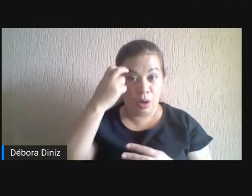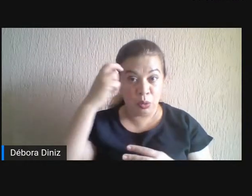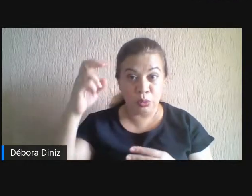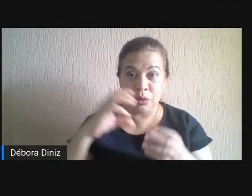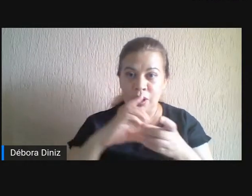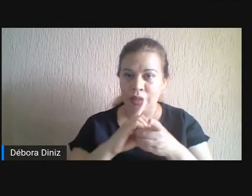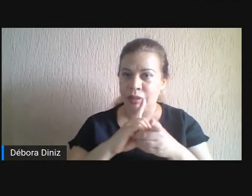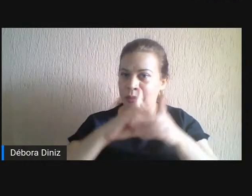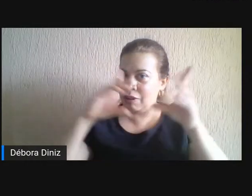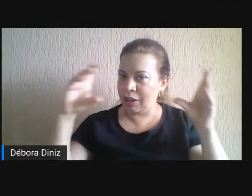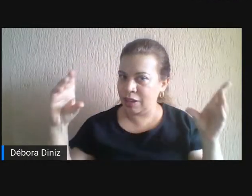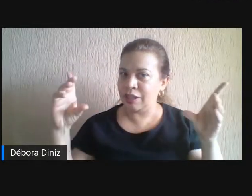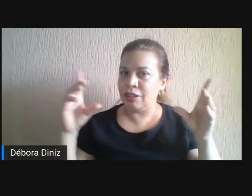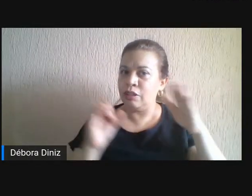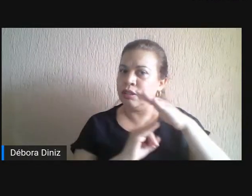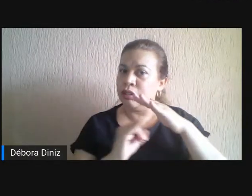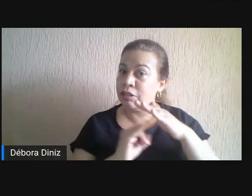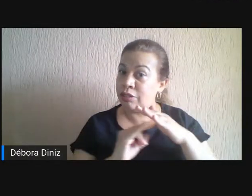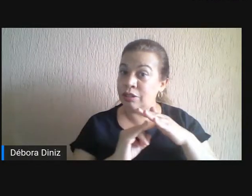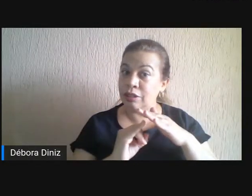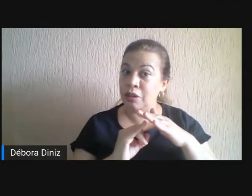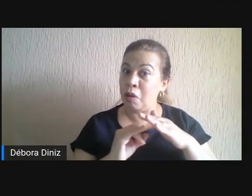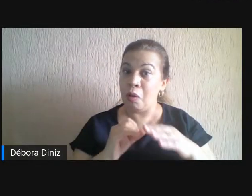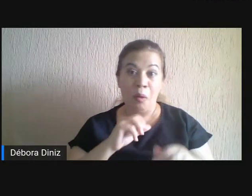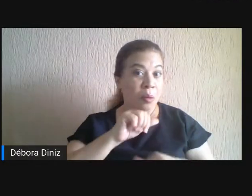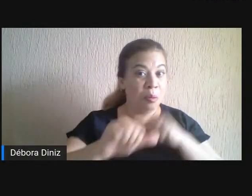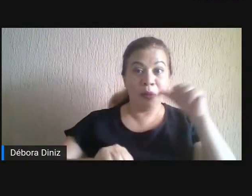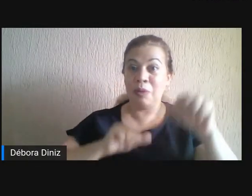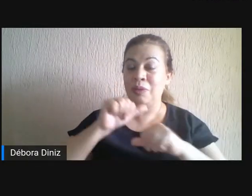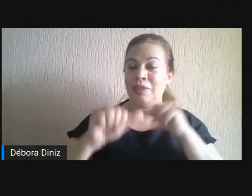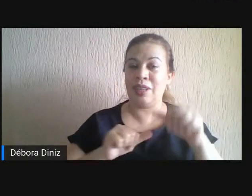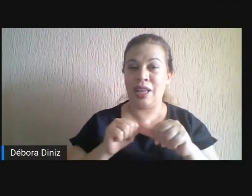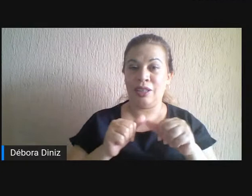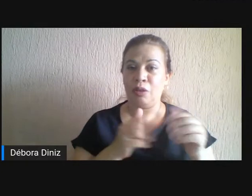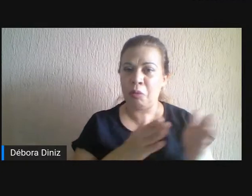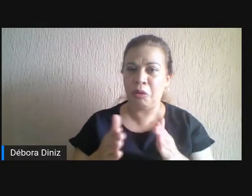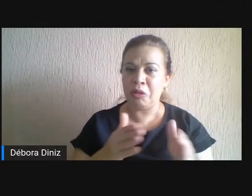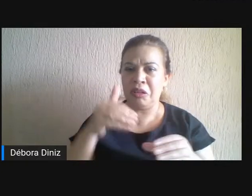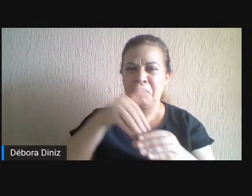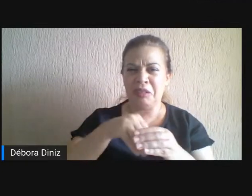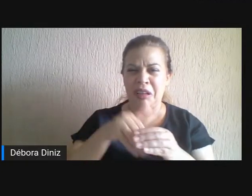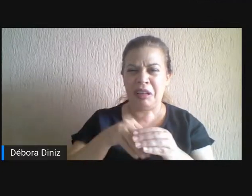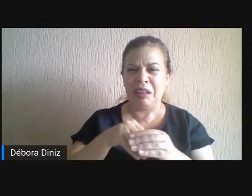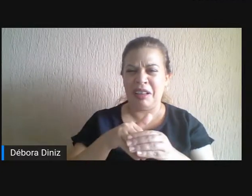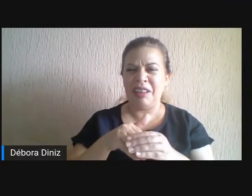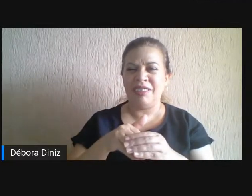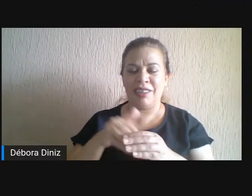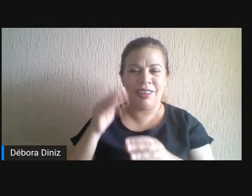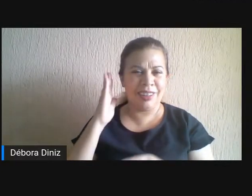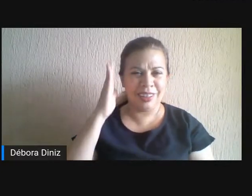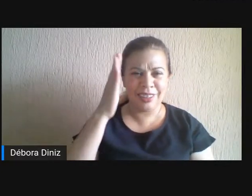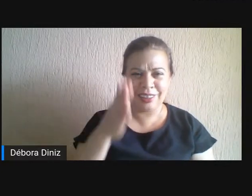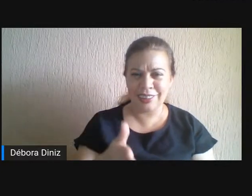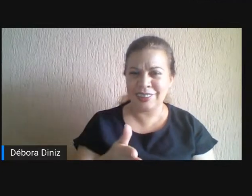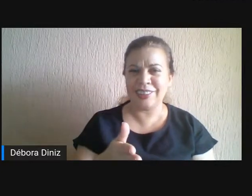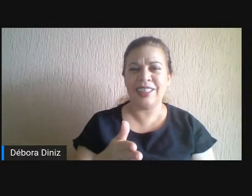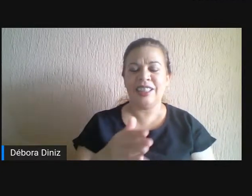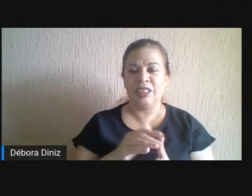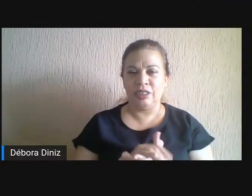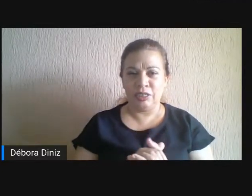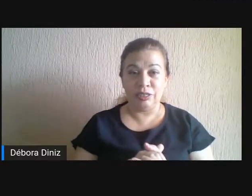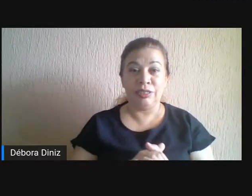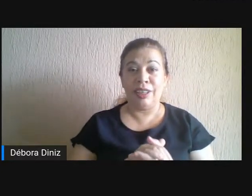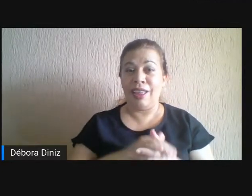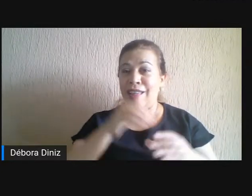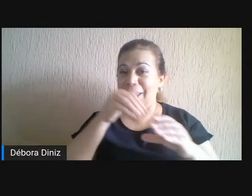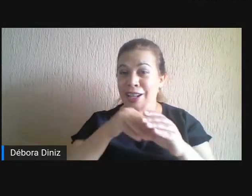democrática. Os institutos revolucionaram o processo eleitoral, né? Eleição direta, paritária, uninominal, eleição